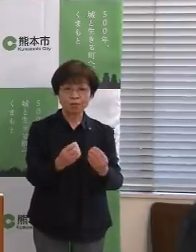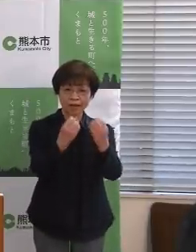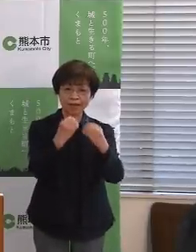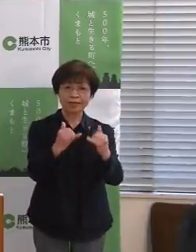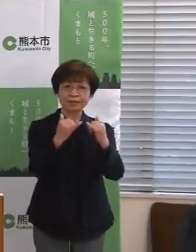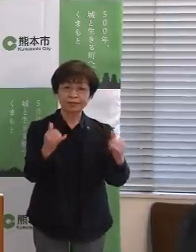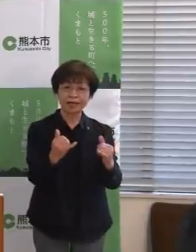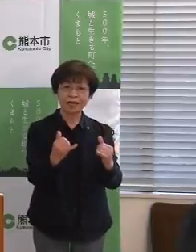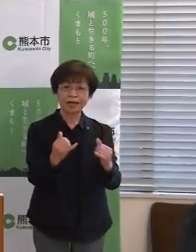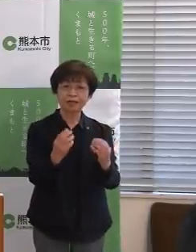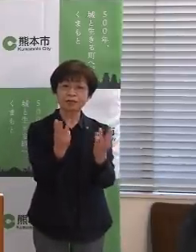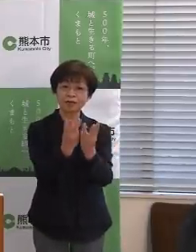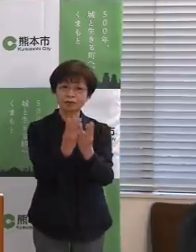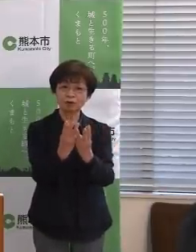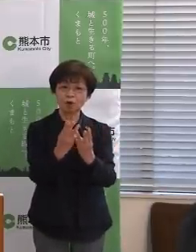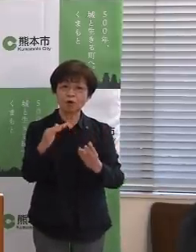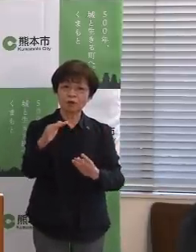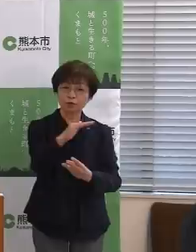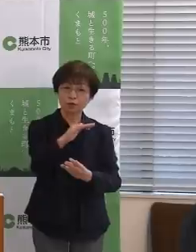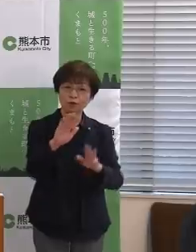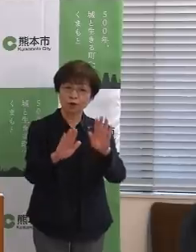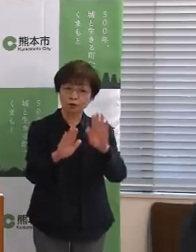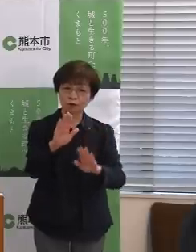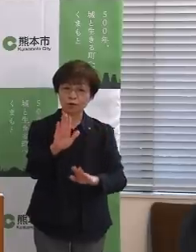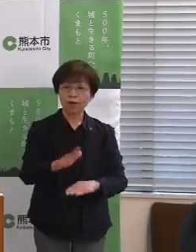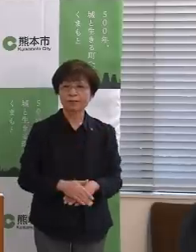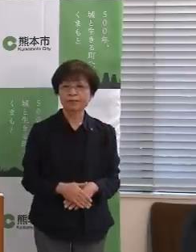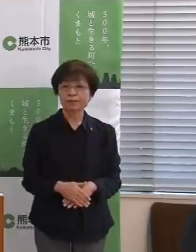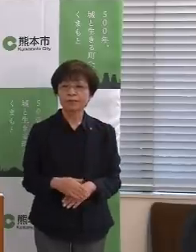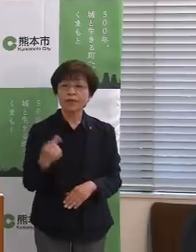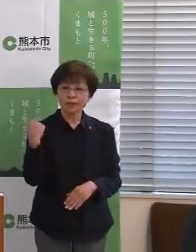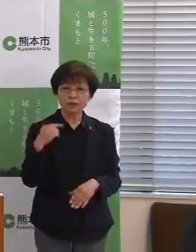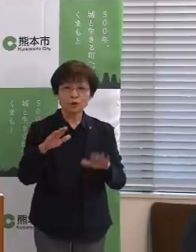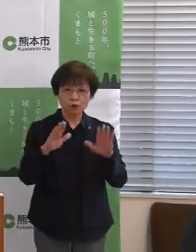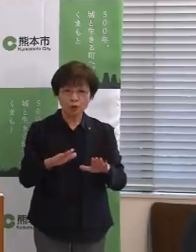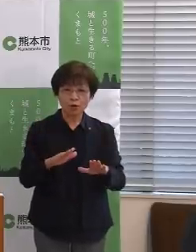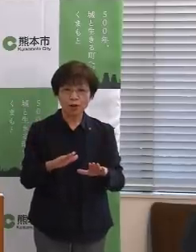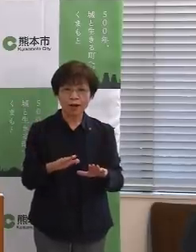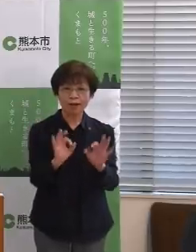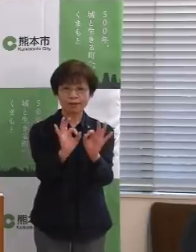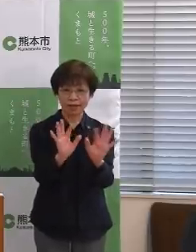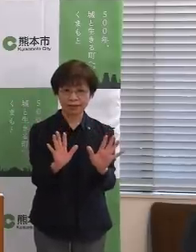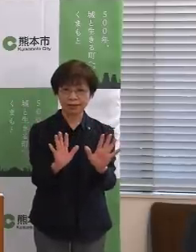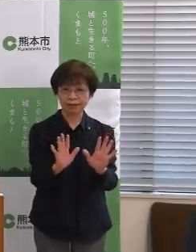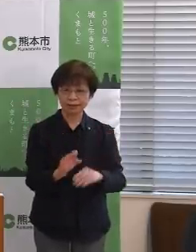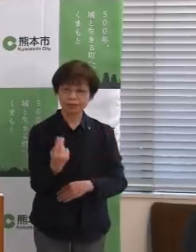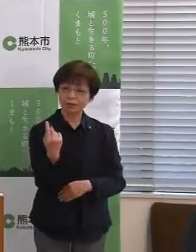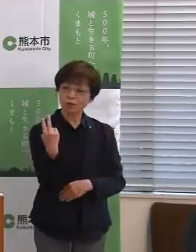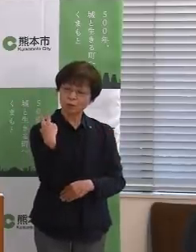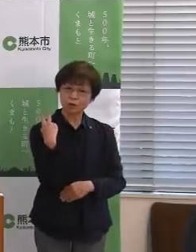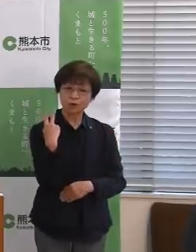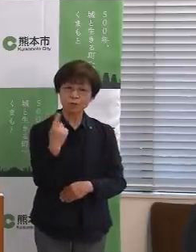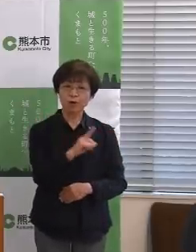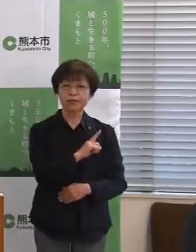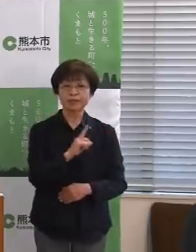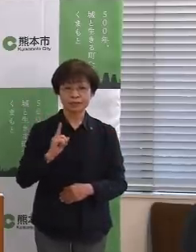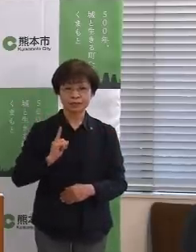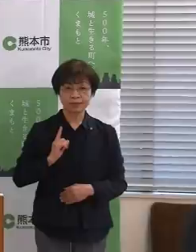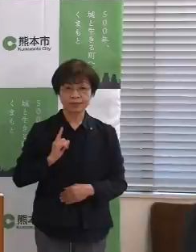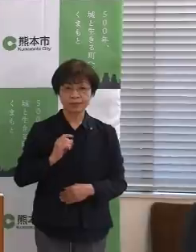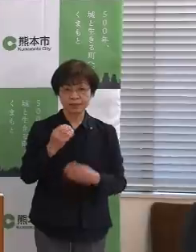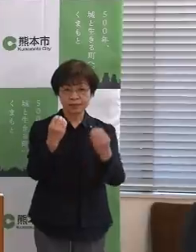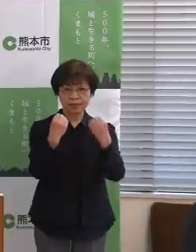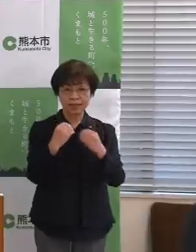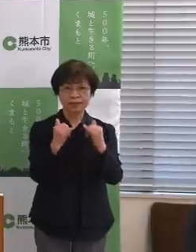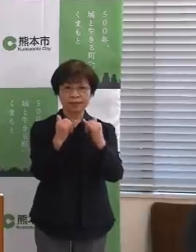なんですけども、はい、今日午前中と昨日は感染者が出ています。 一昨日も1日だけ感染者が出なか